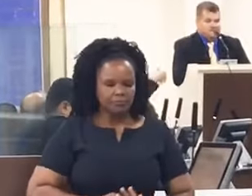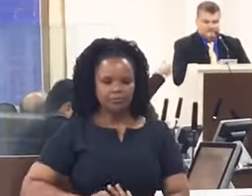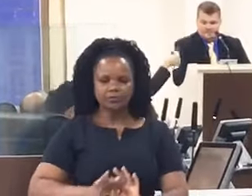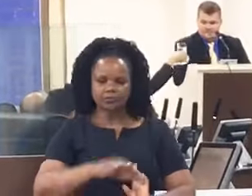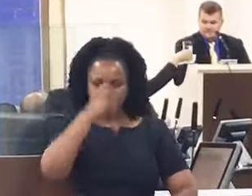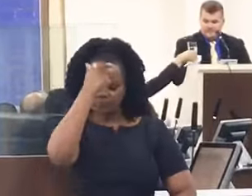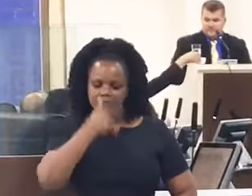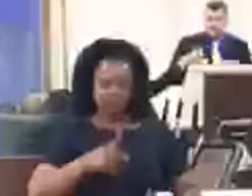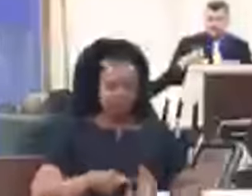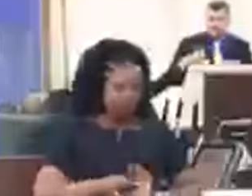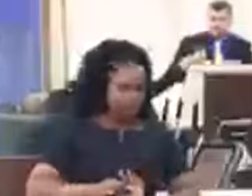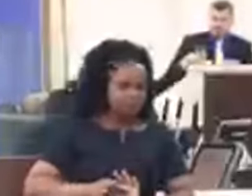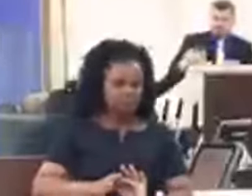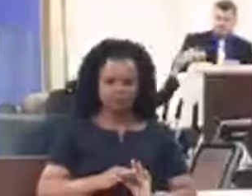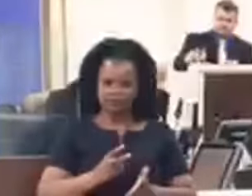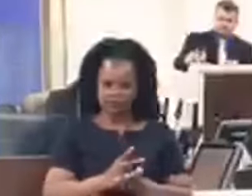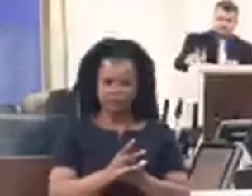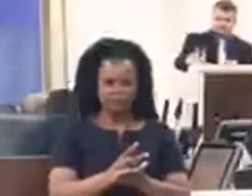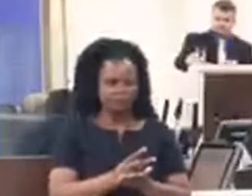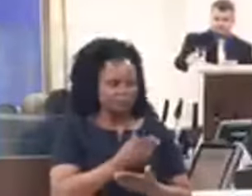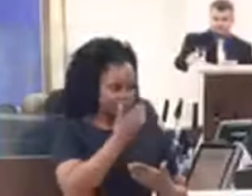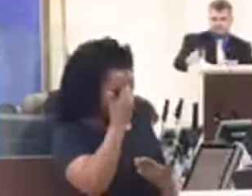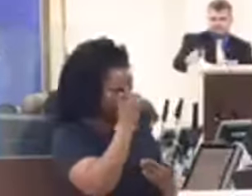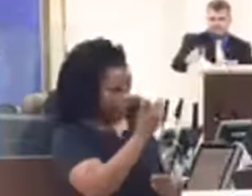humildade. Obrigado.